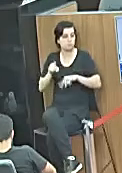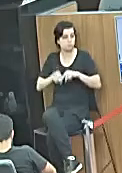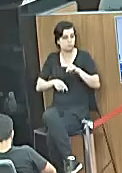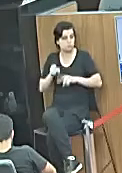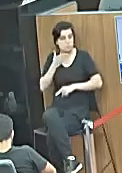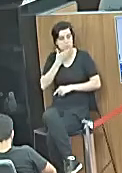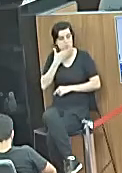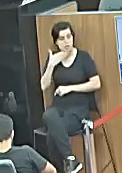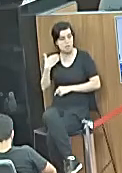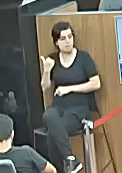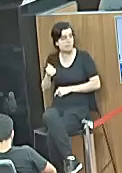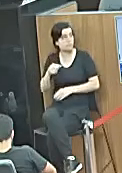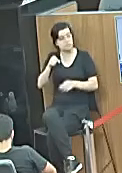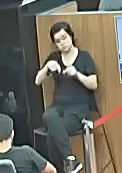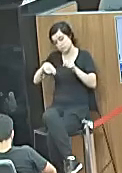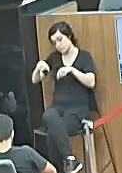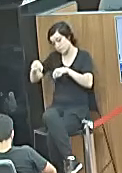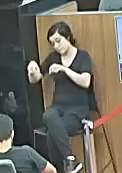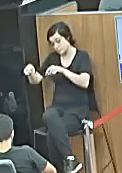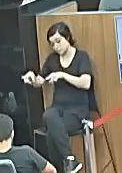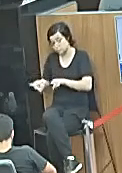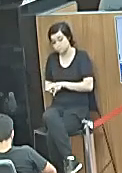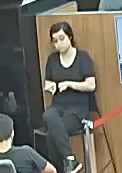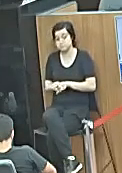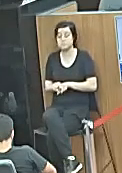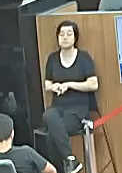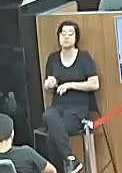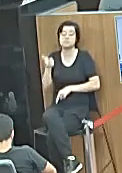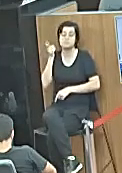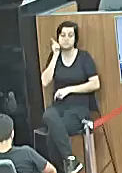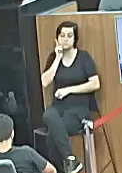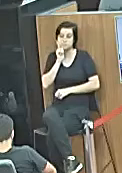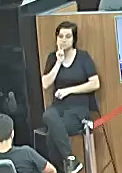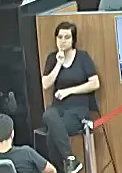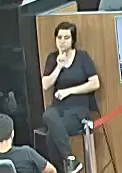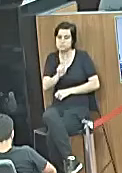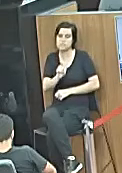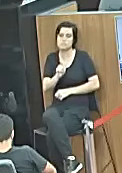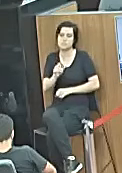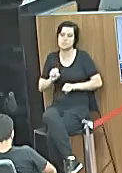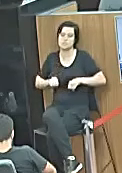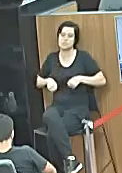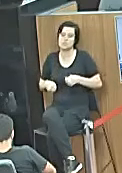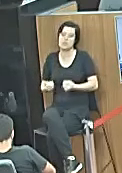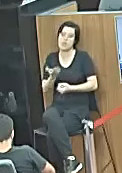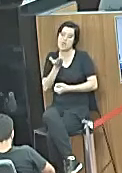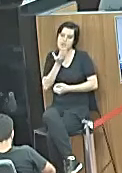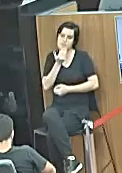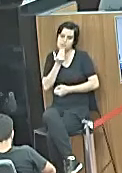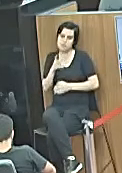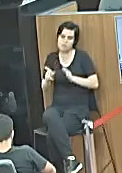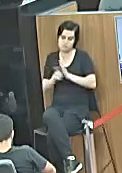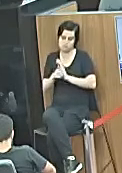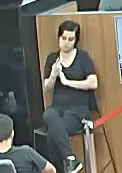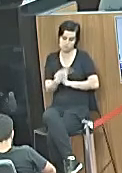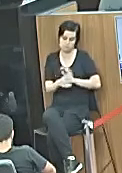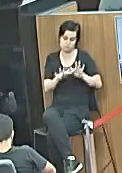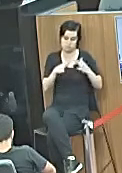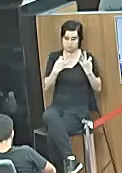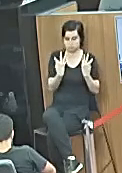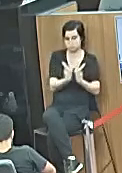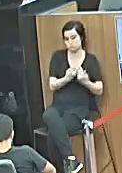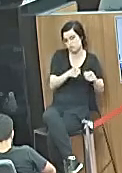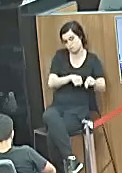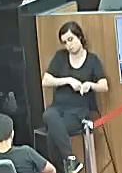das sementes crioulas para garantir a autonomia e segurança alimentar dos agricultores familiares